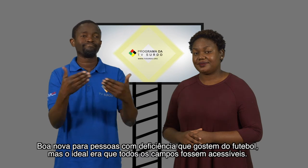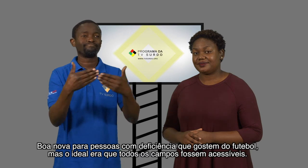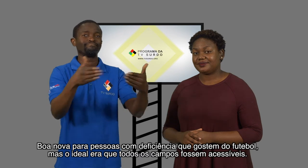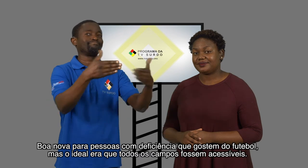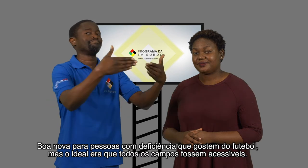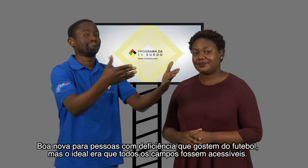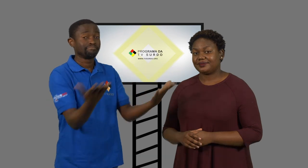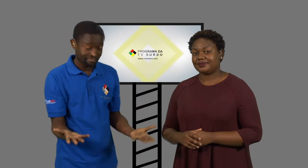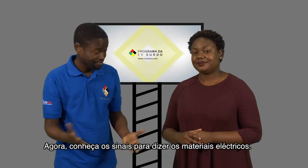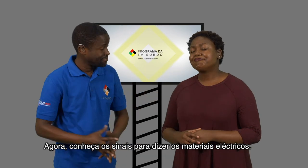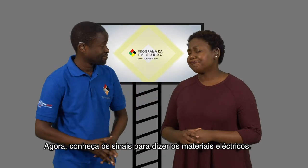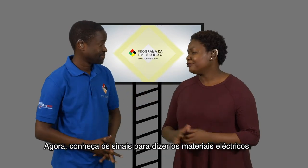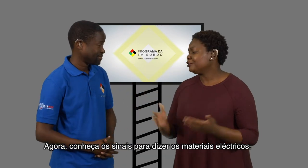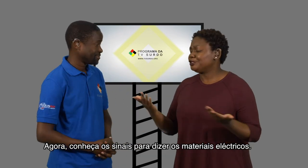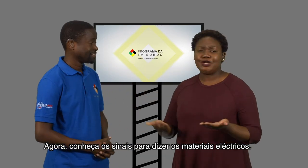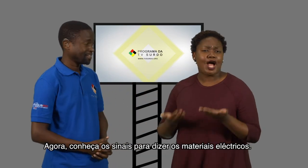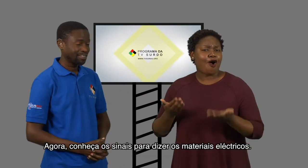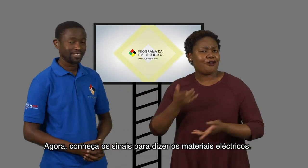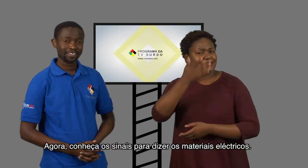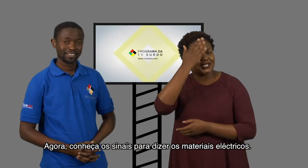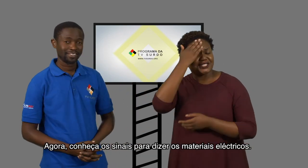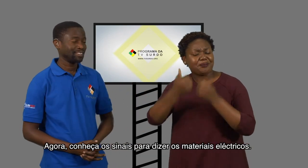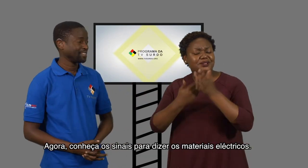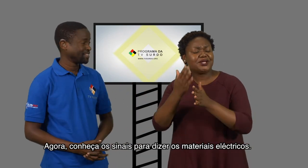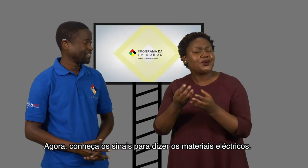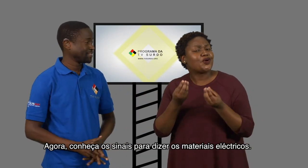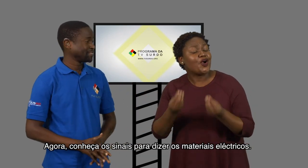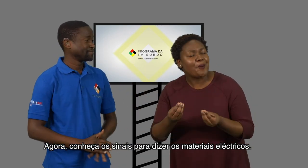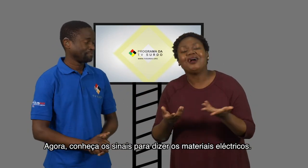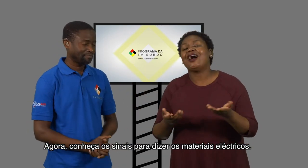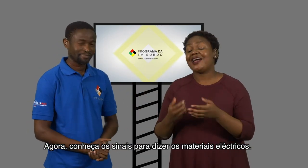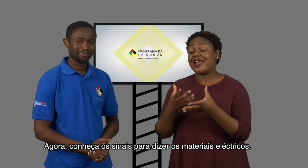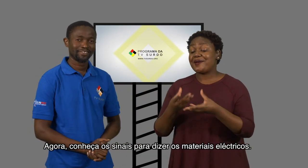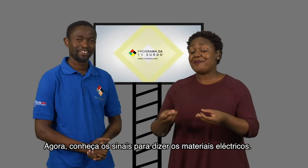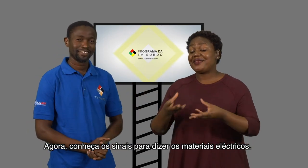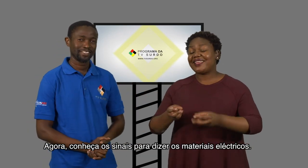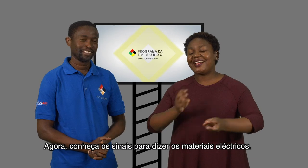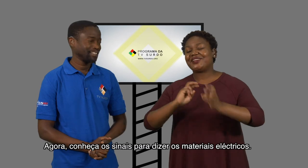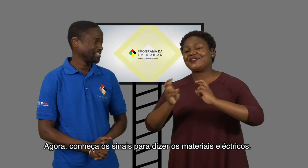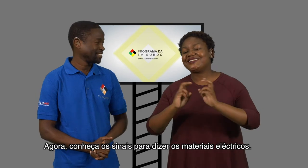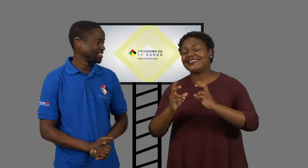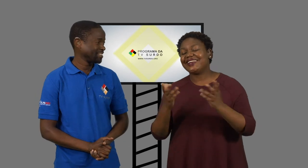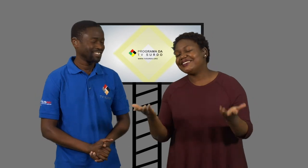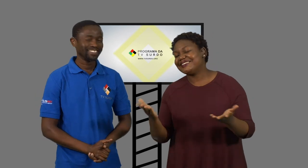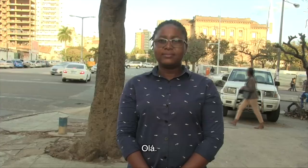fossem acessíveis. Agora, conheça os sinais para dizer os materiais elétricos.